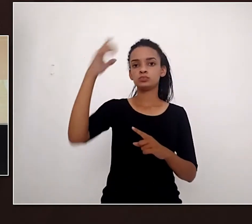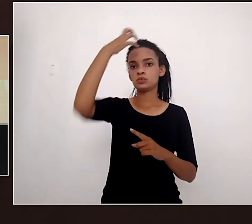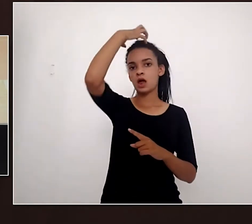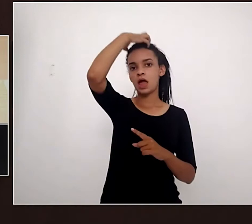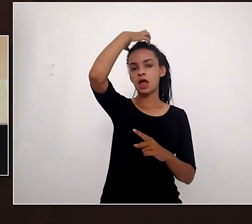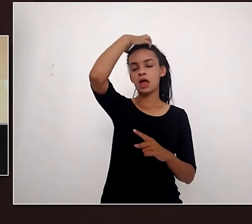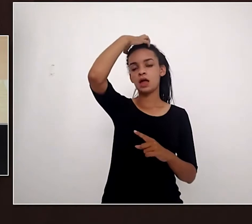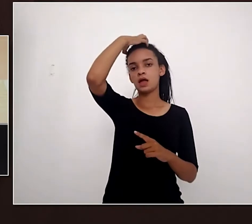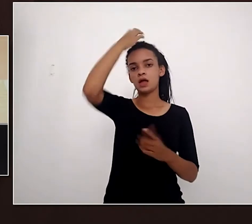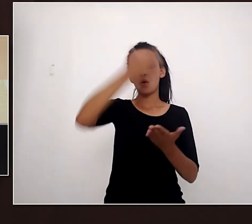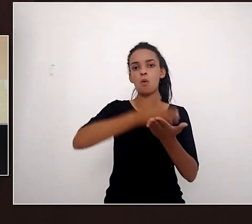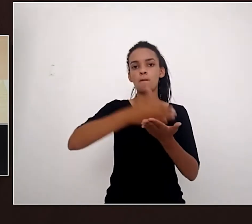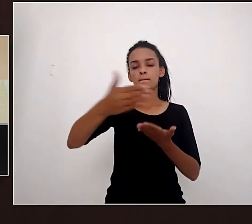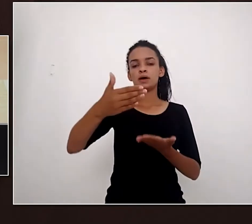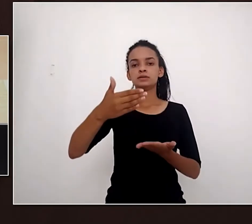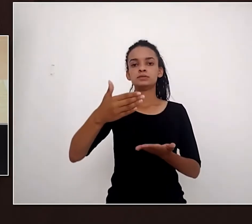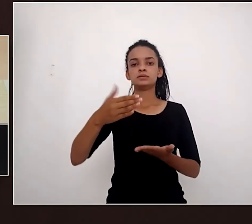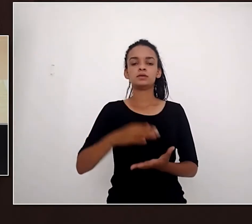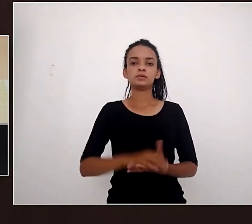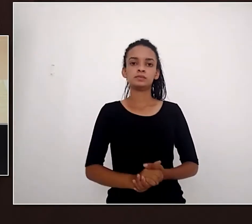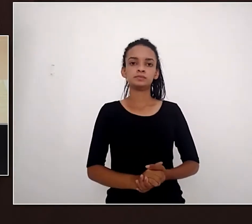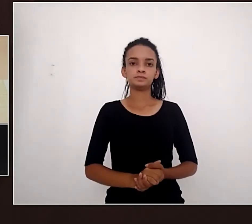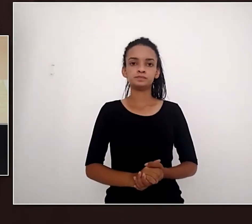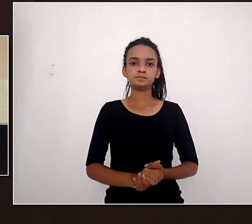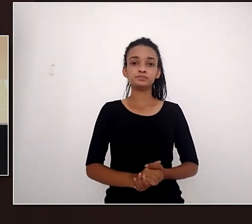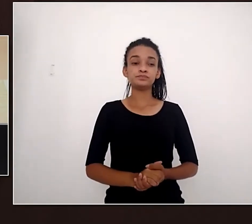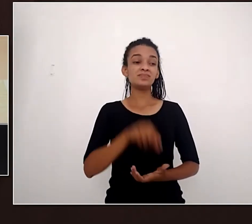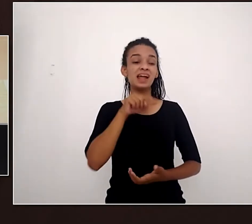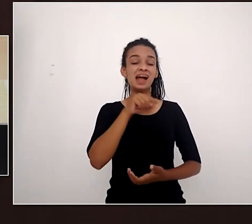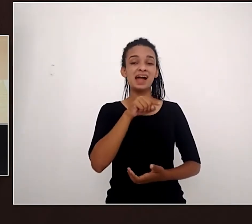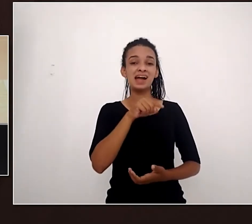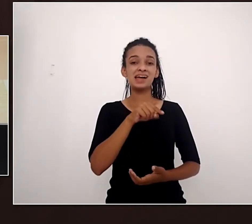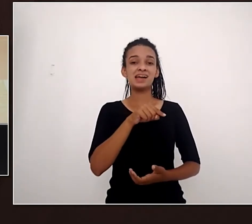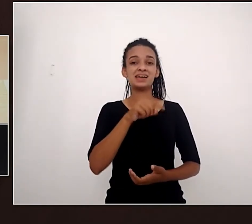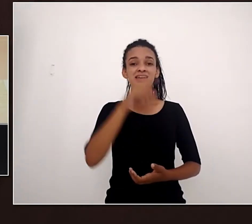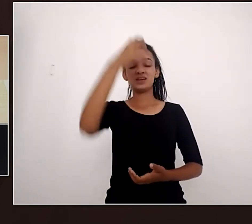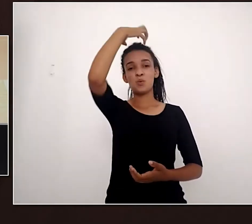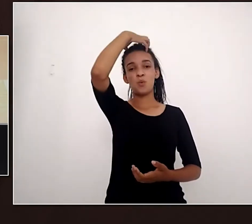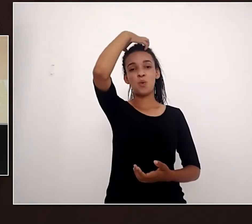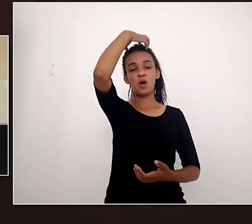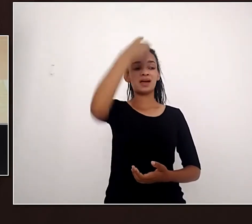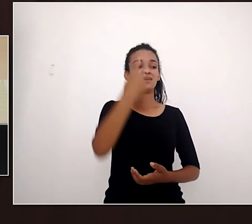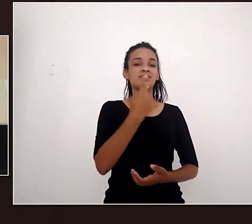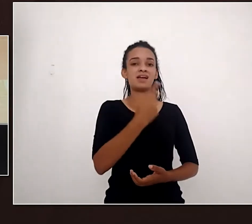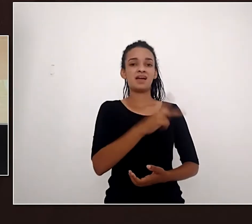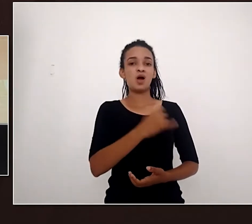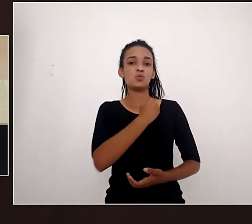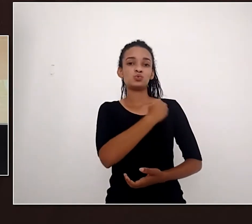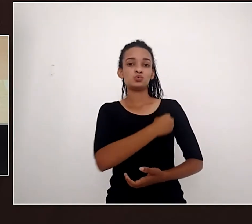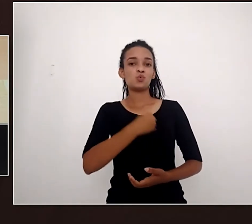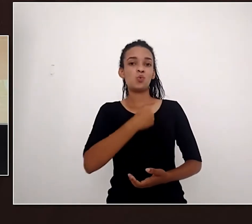pouco, também no meio do reinado dele é que João foi exilado.